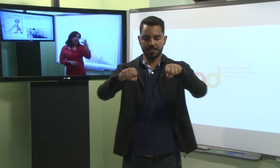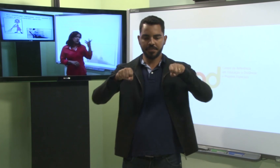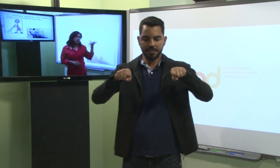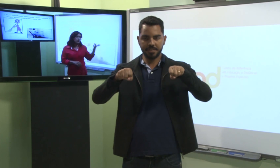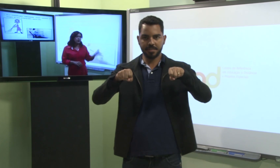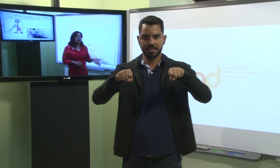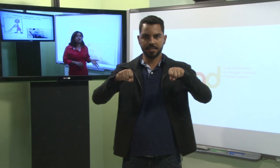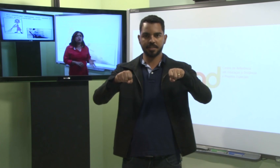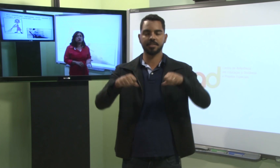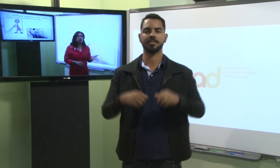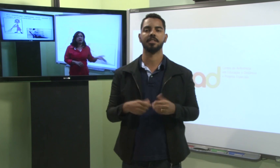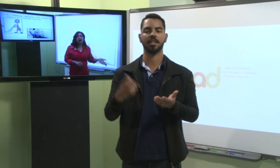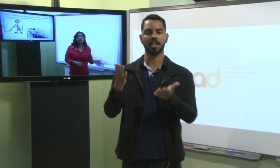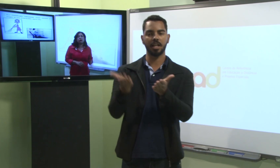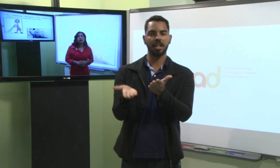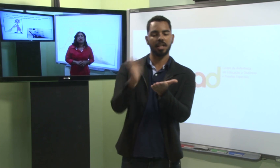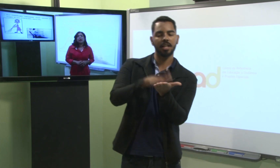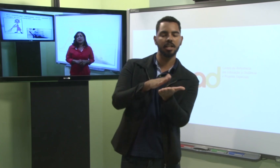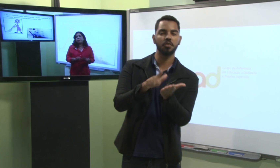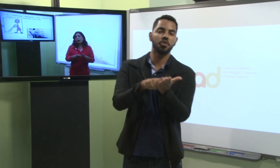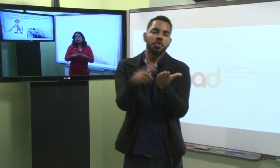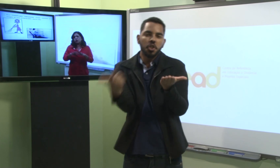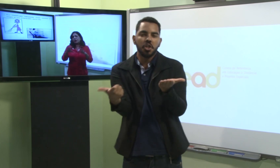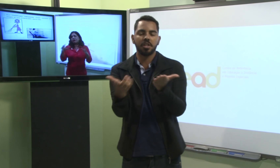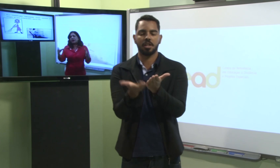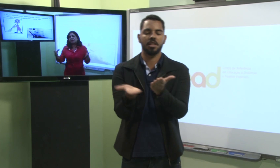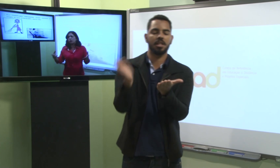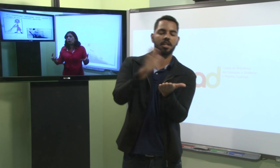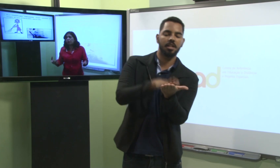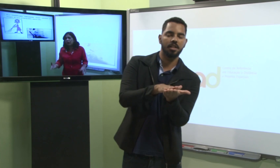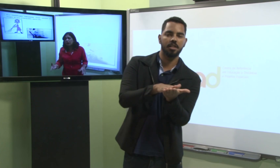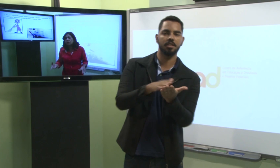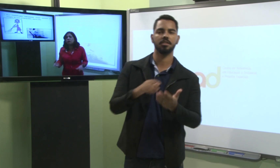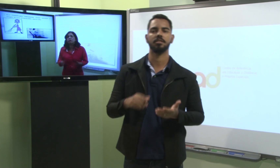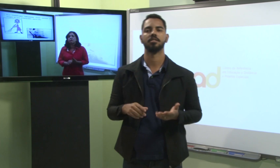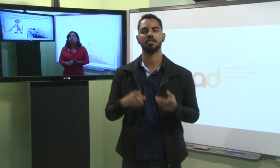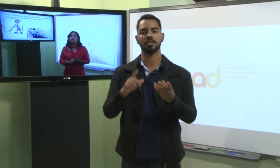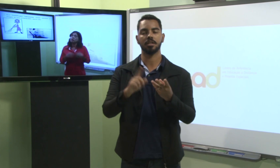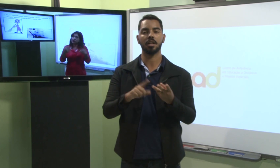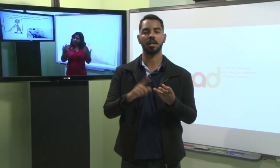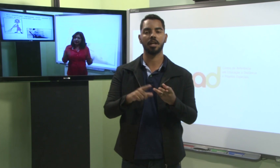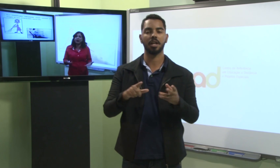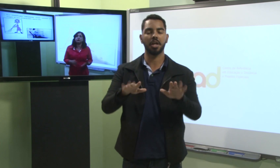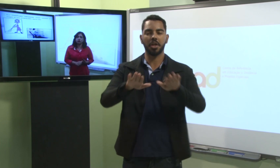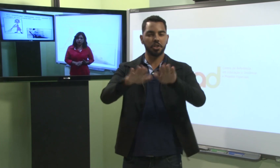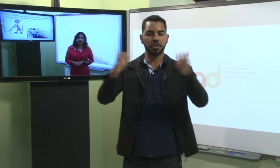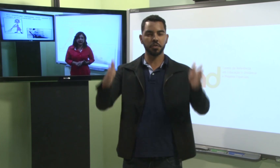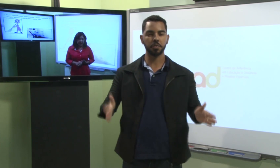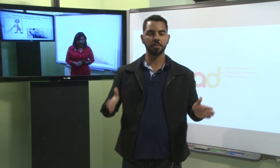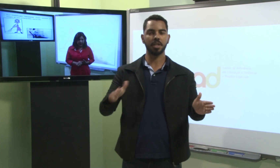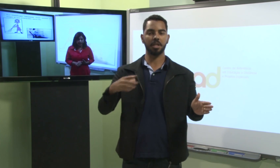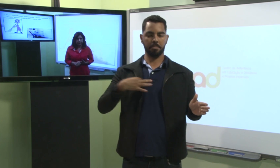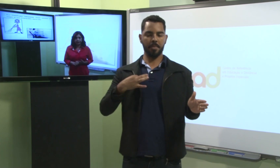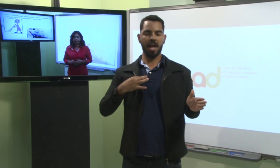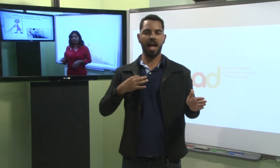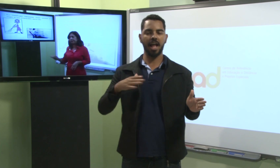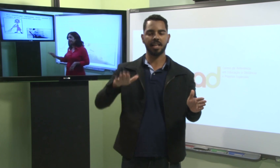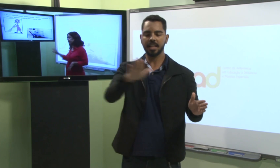uma página de um livro ou um jornal, limpar uma superfície com um pano. São exemplos do